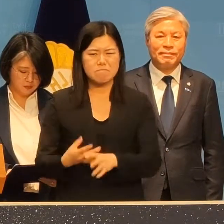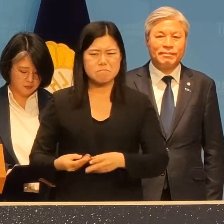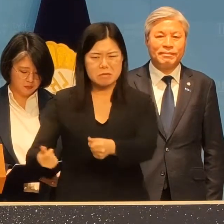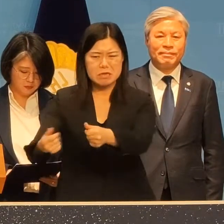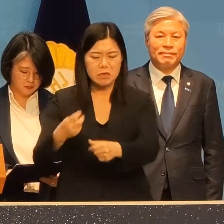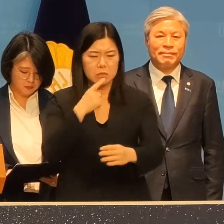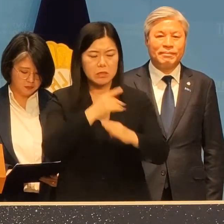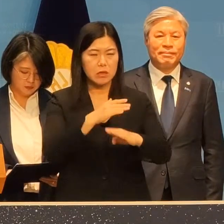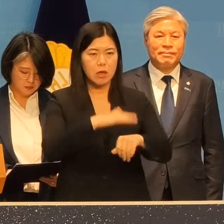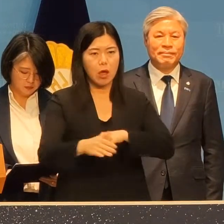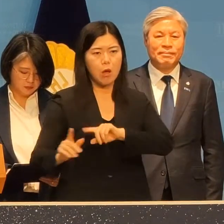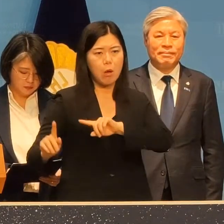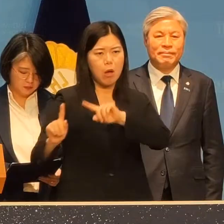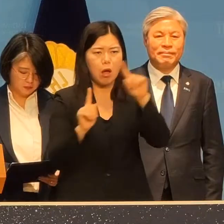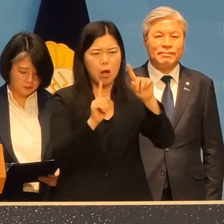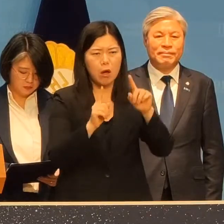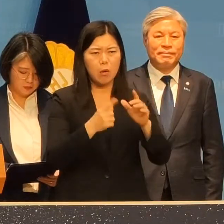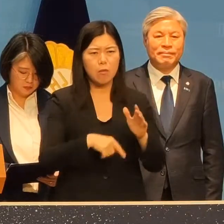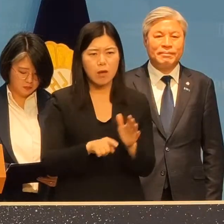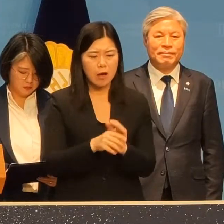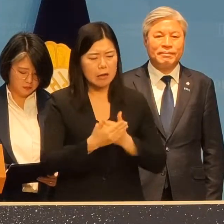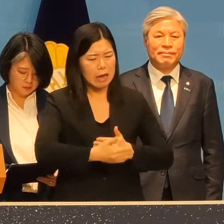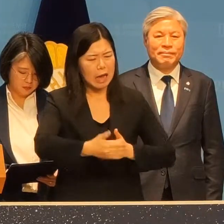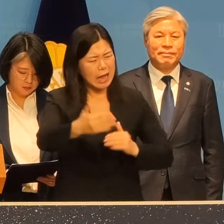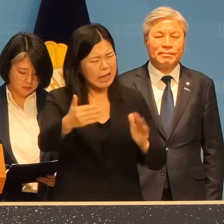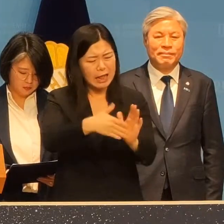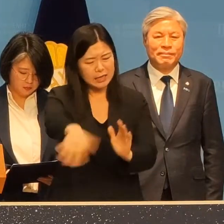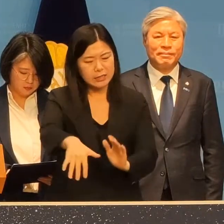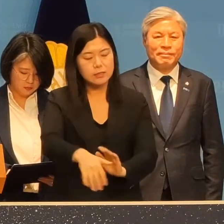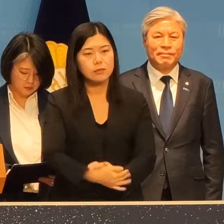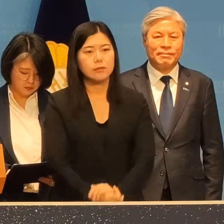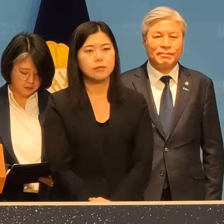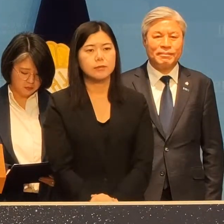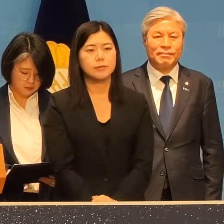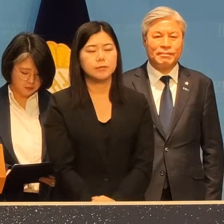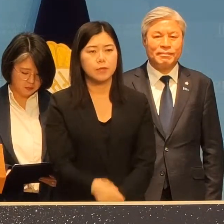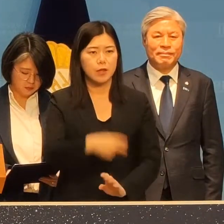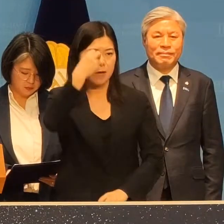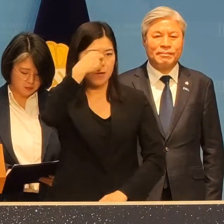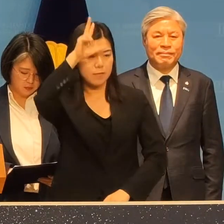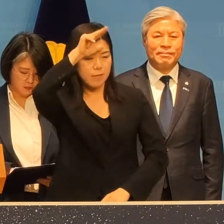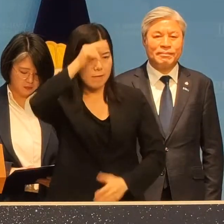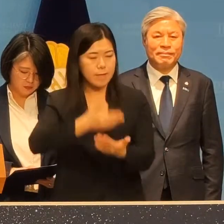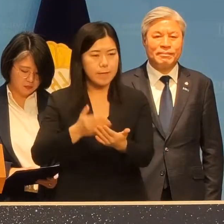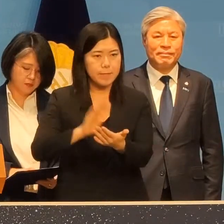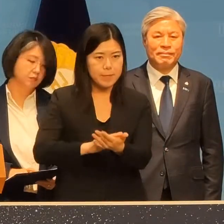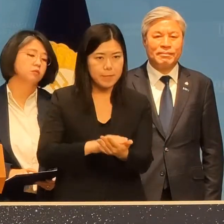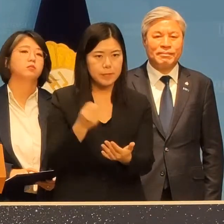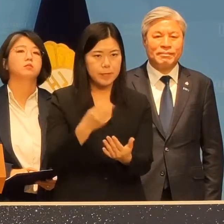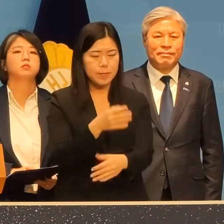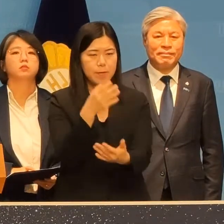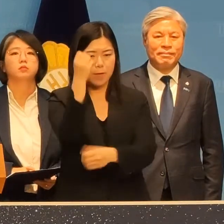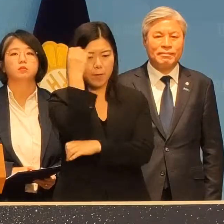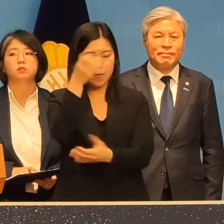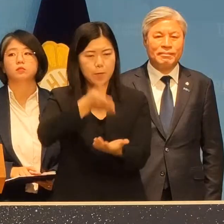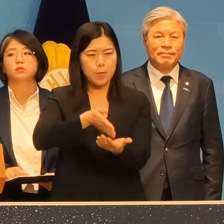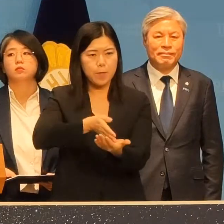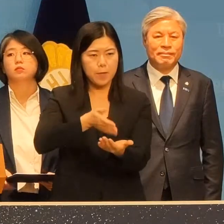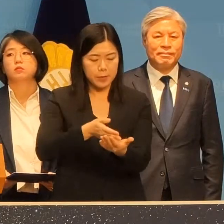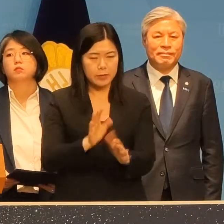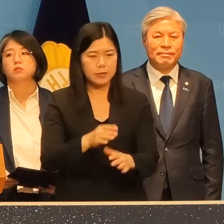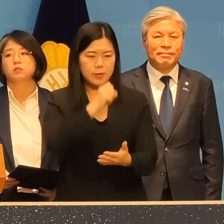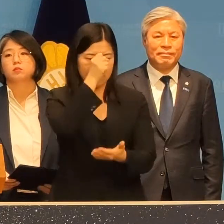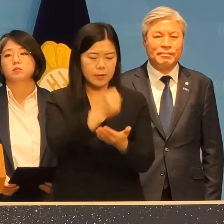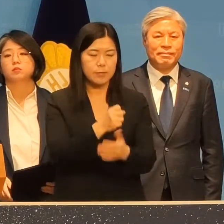민주주의 회복을 위한 우리의 여정은 아직 끝나지 않았습니다. 검찰개혁과 언론 정상화의 기틀을 마련하고 외교와